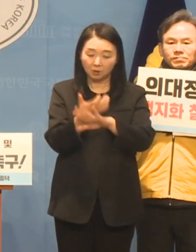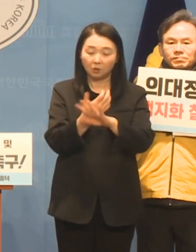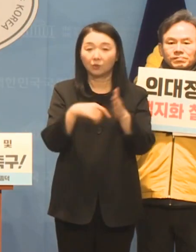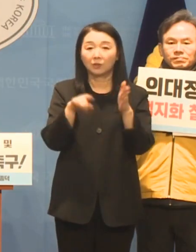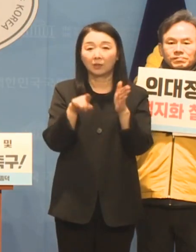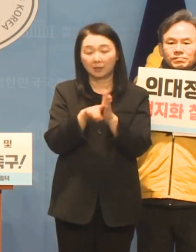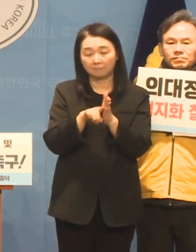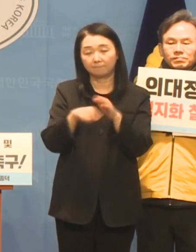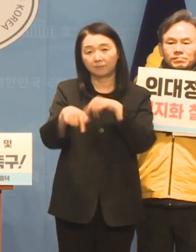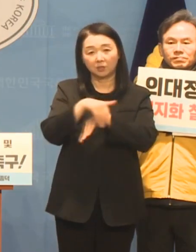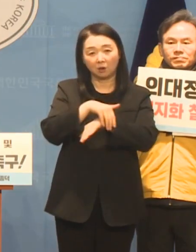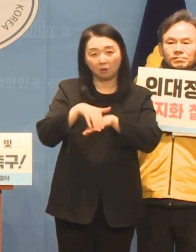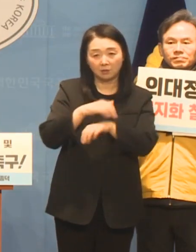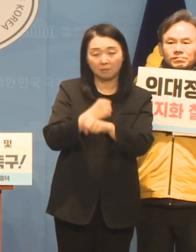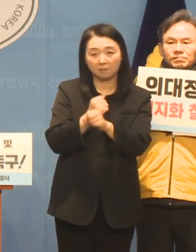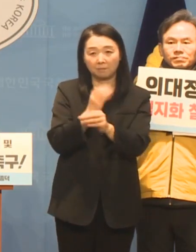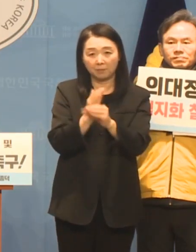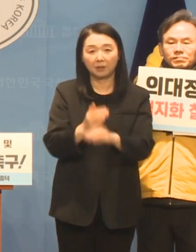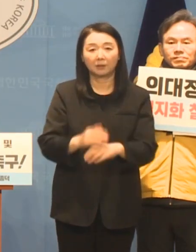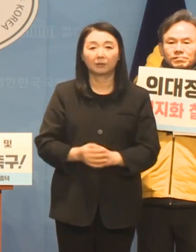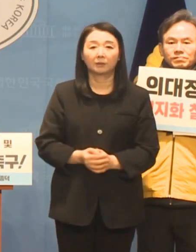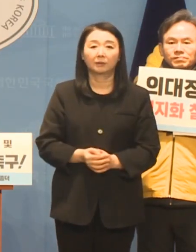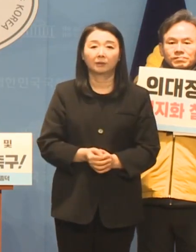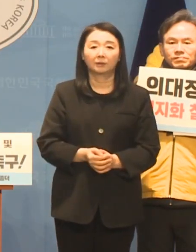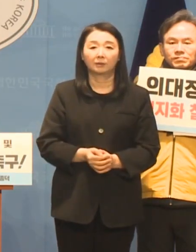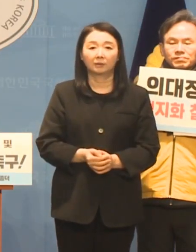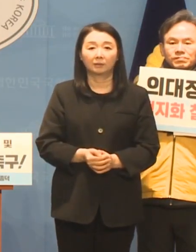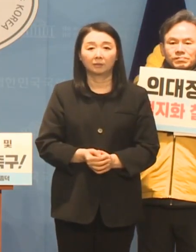다양한 정책들이 추진되고 있었습니다.